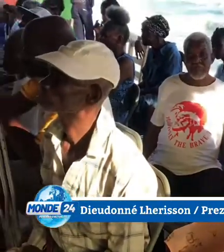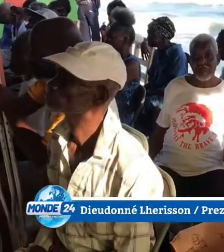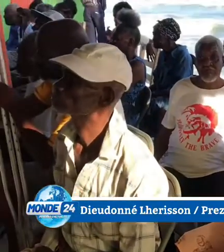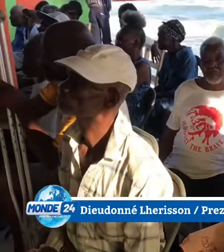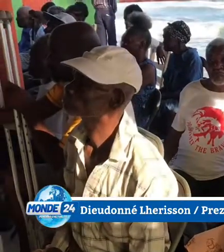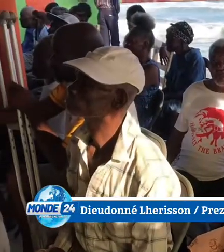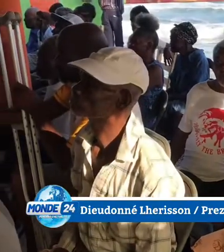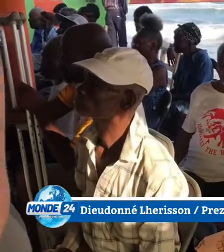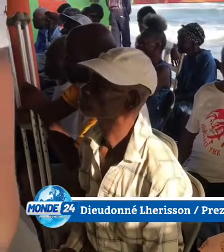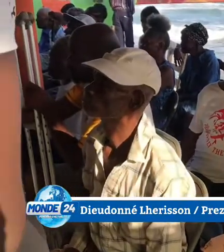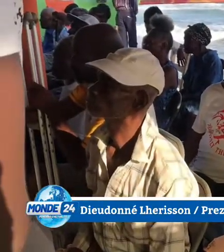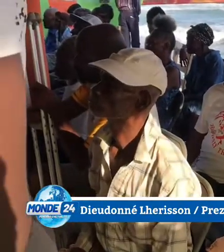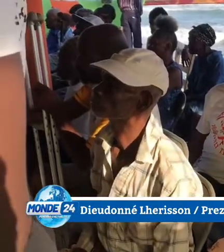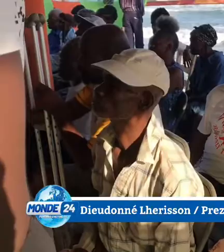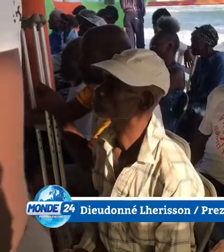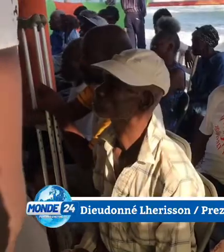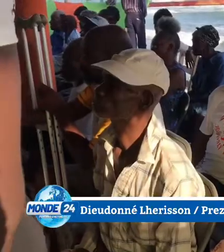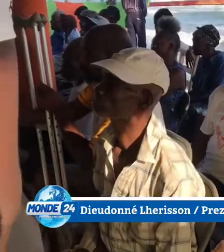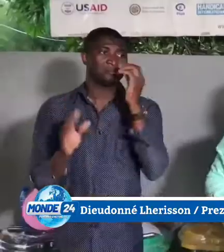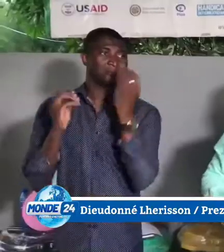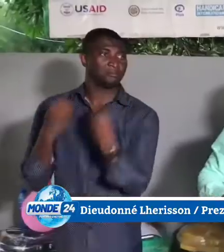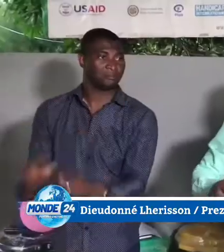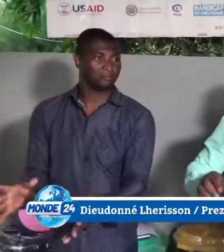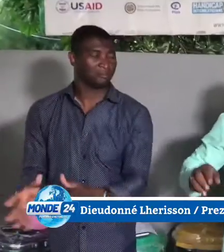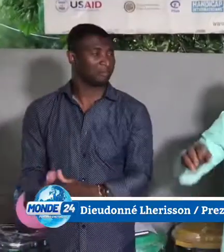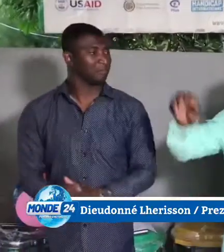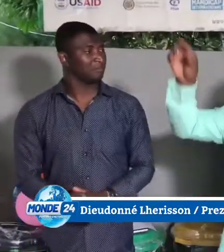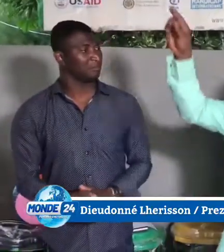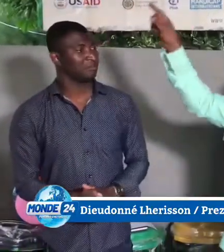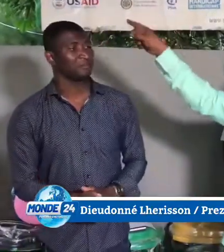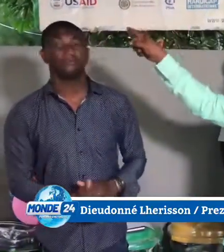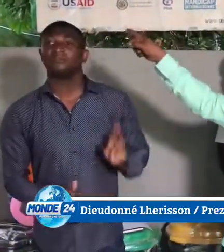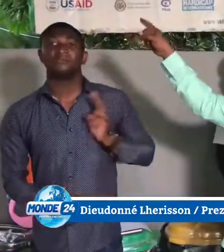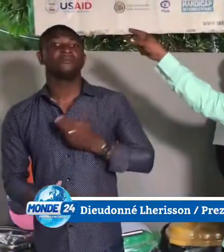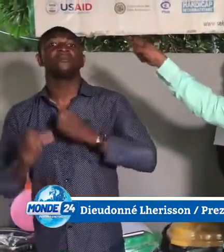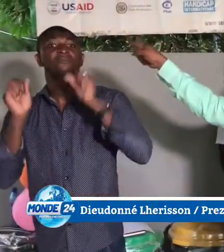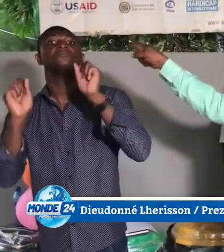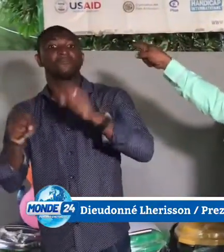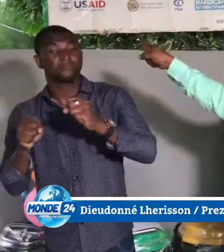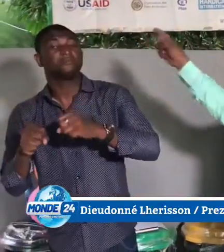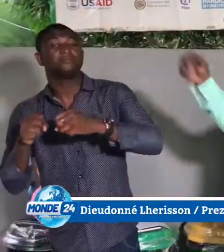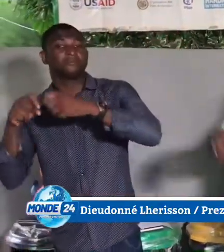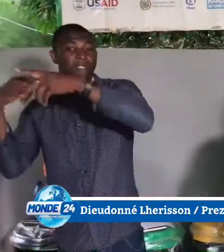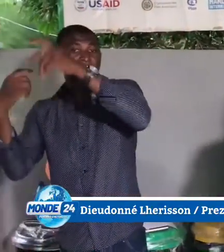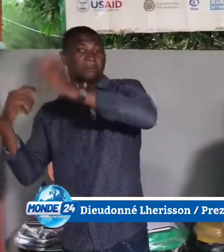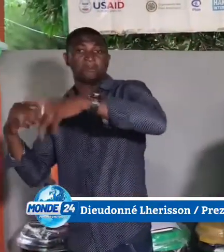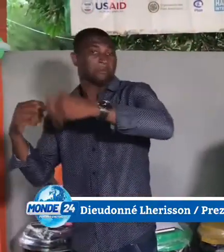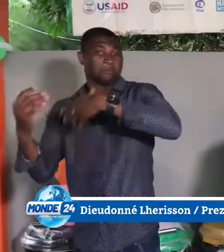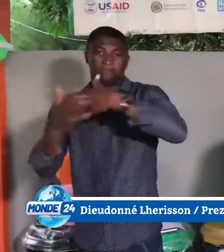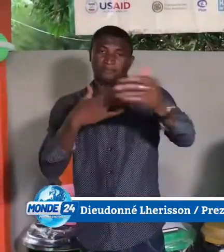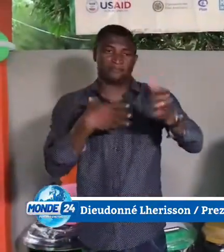si l'État qui l'a pas échoué, nous t'avons qu'à passer Matisse sans problème.